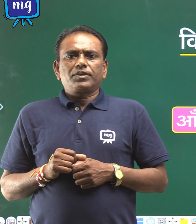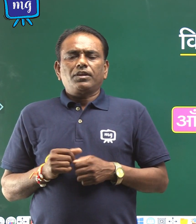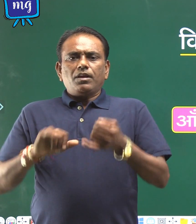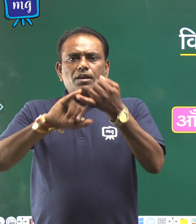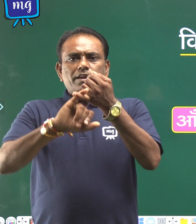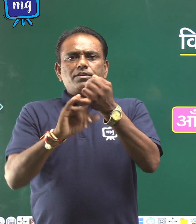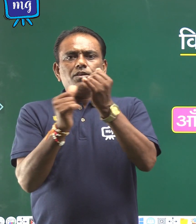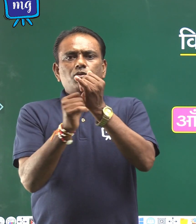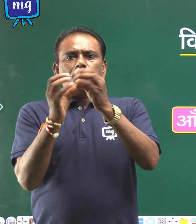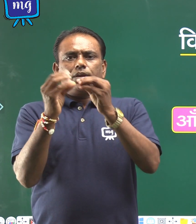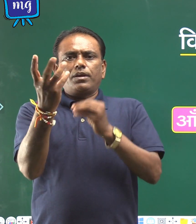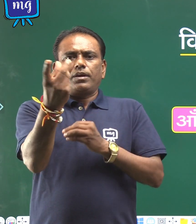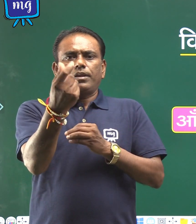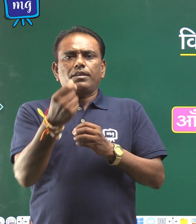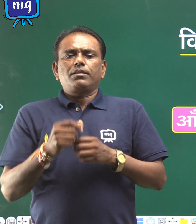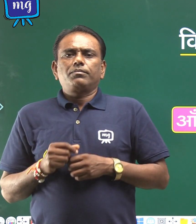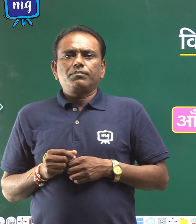विषय गणित